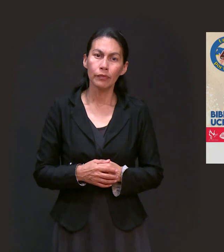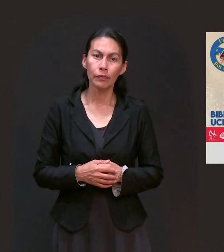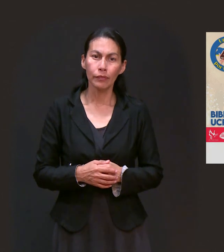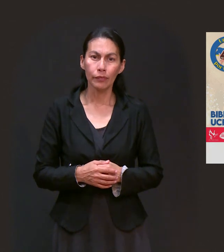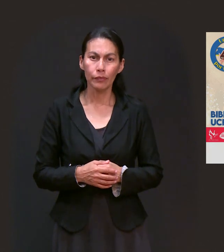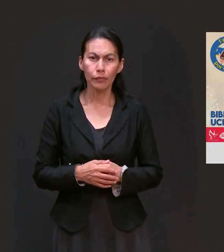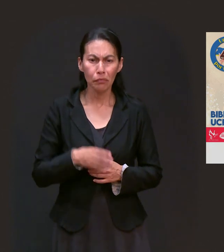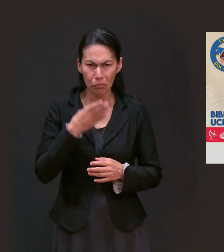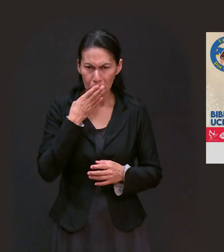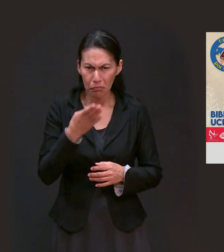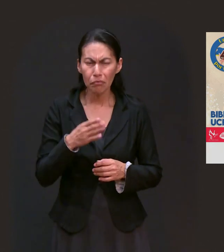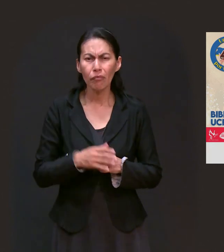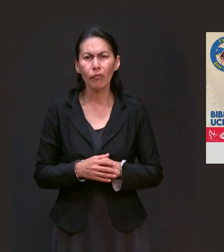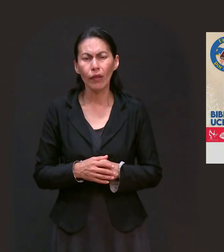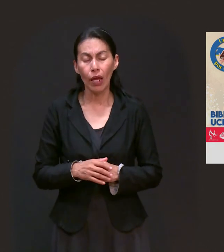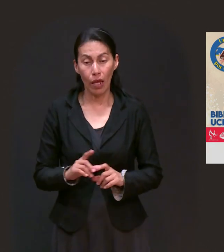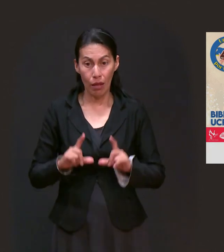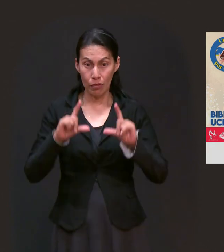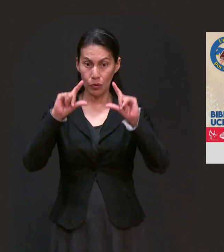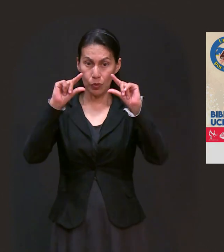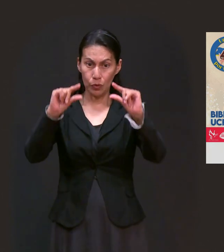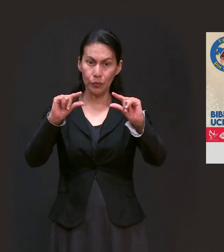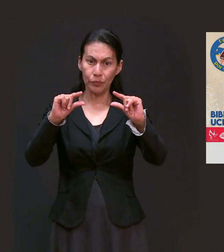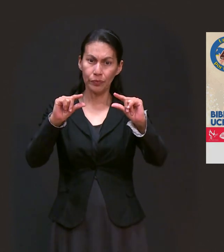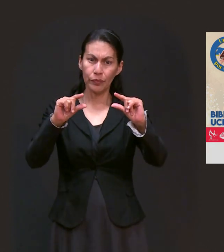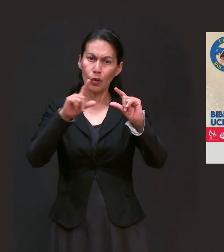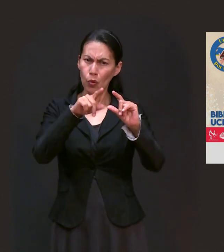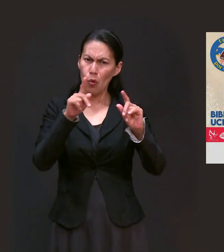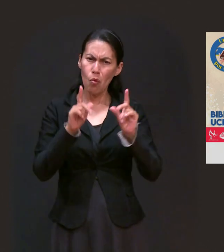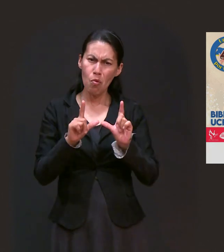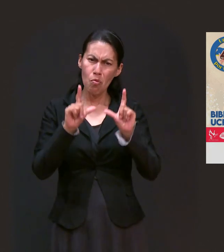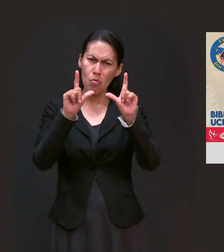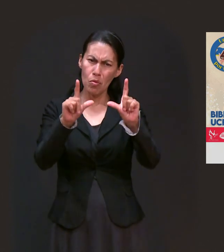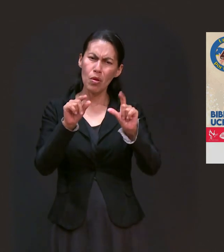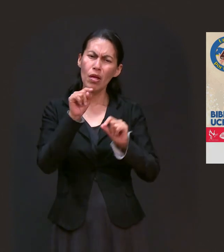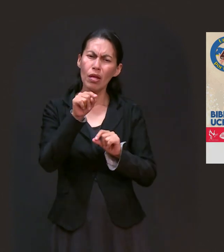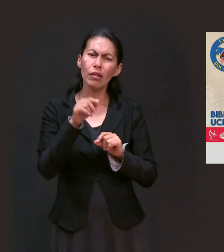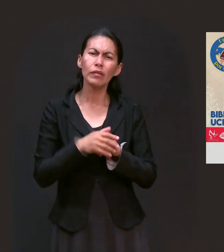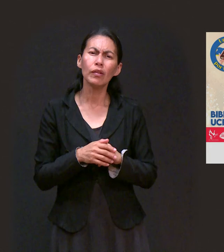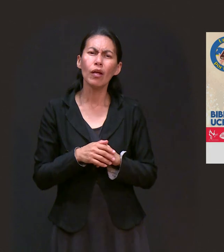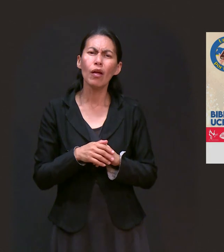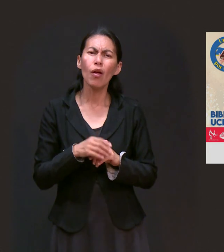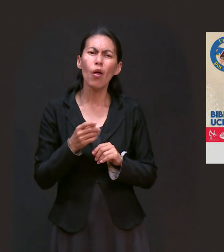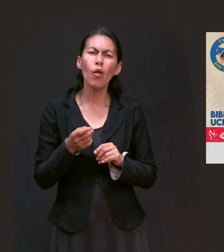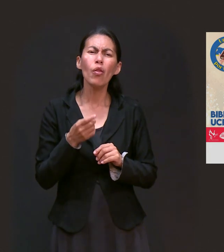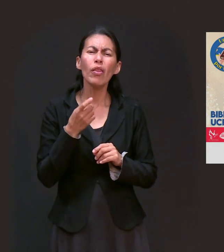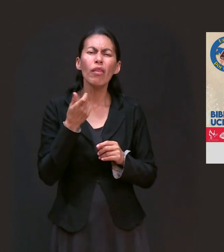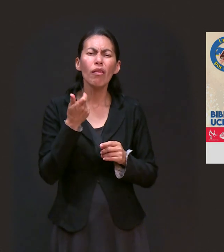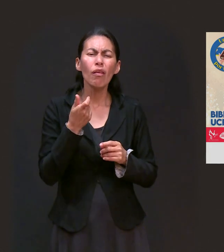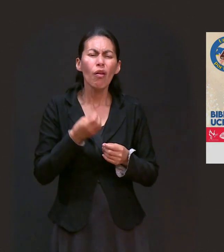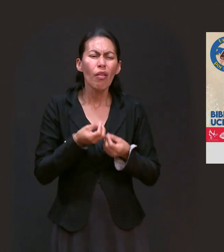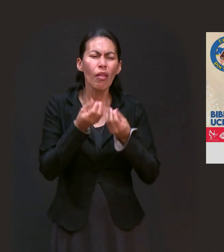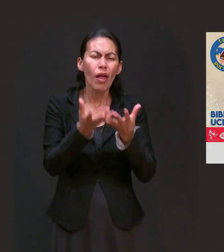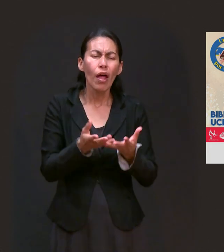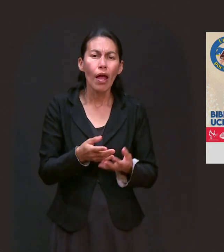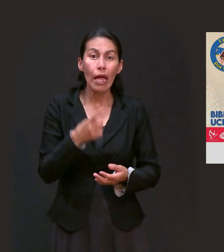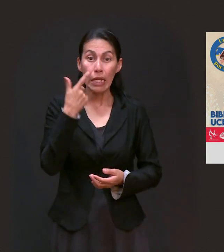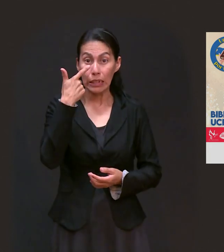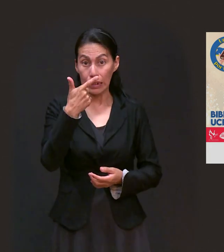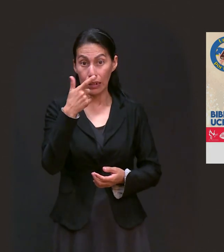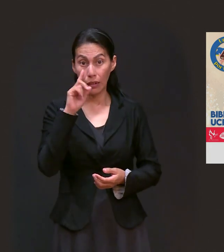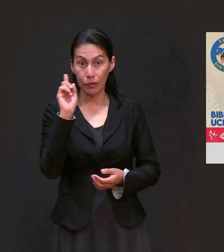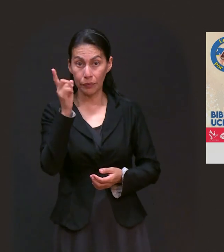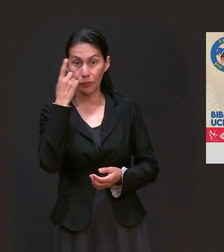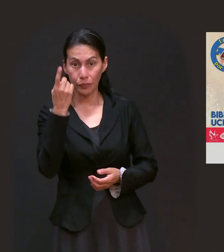estarán poniendo en pantalla los medios a través de los cuales podemos donar siete dólares de